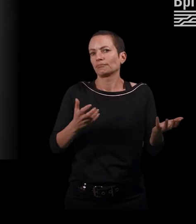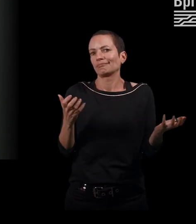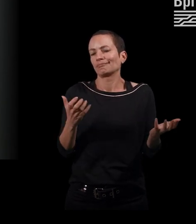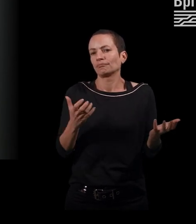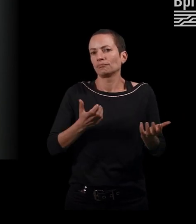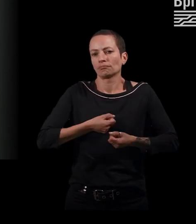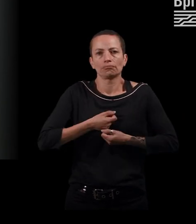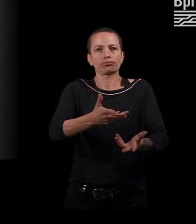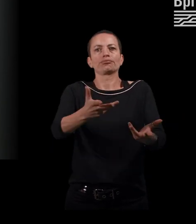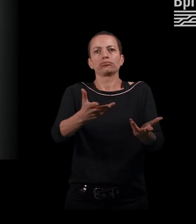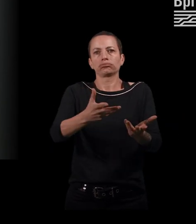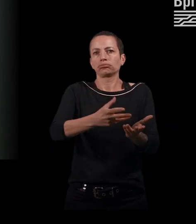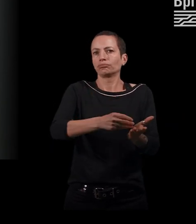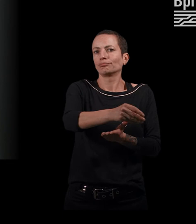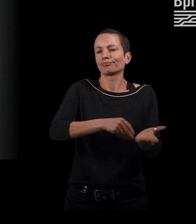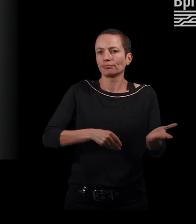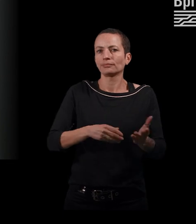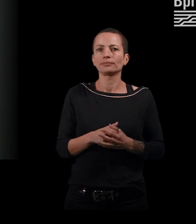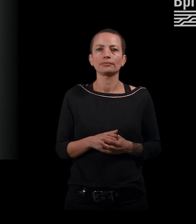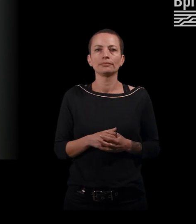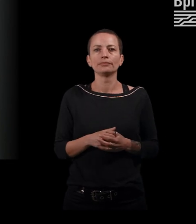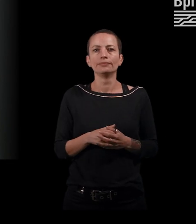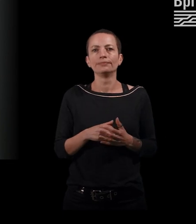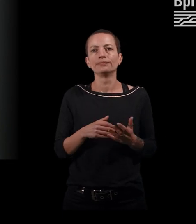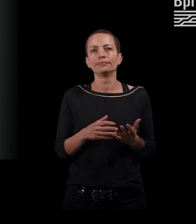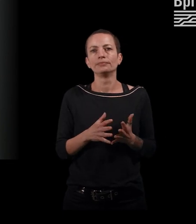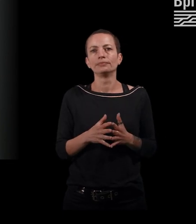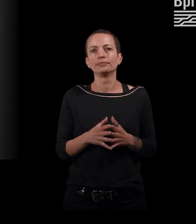de sortir de moi dans ce texte.